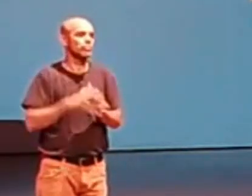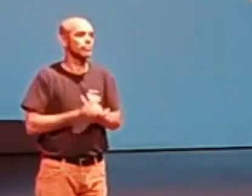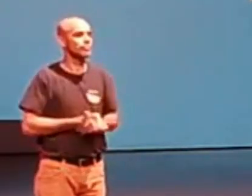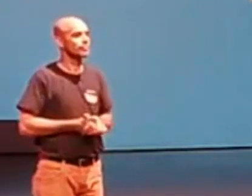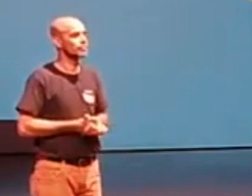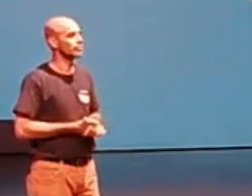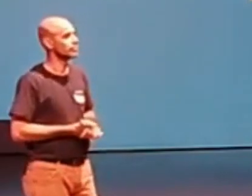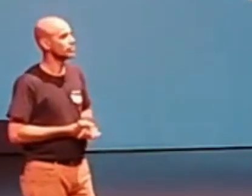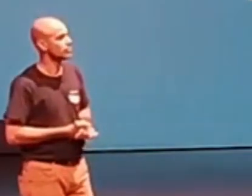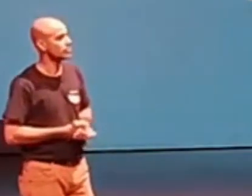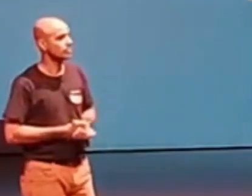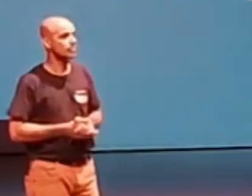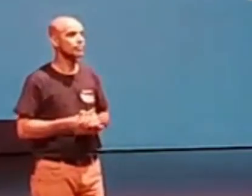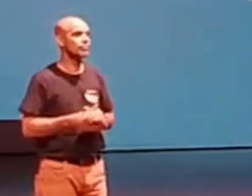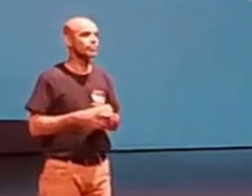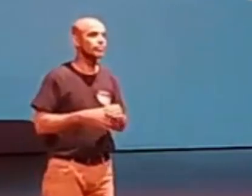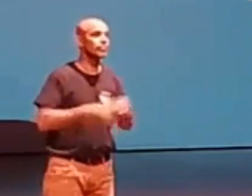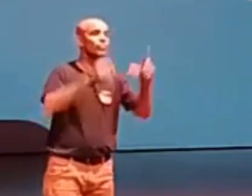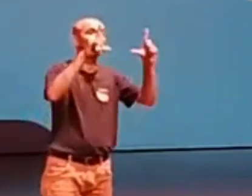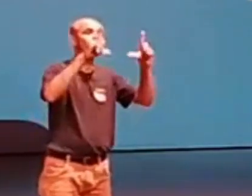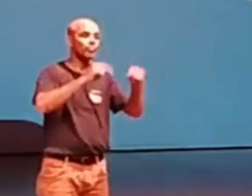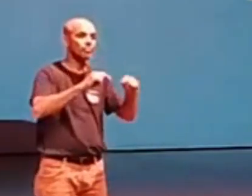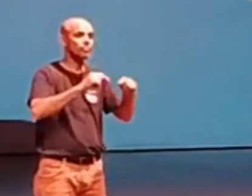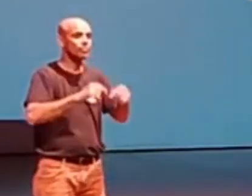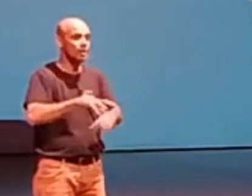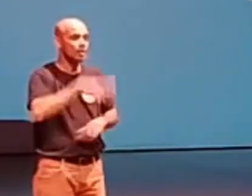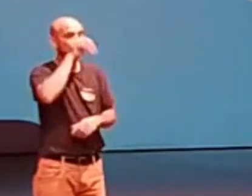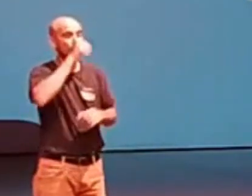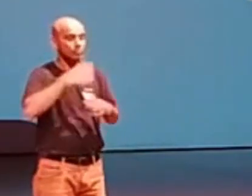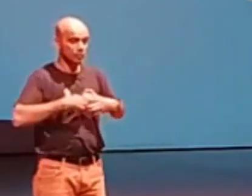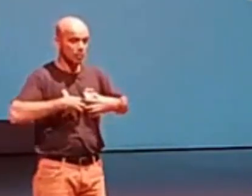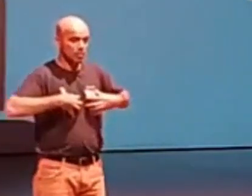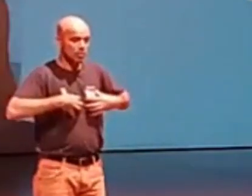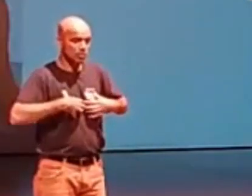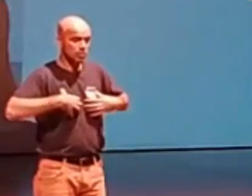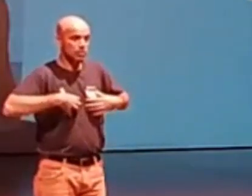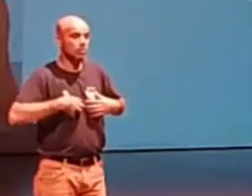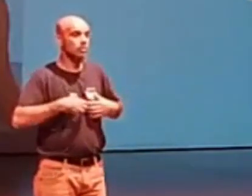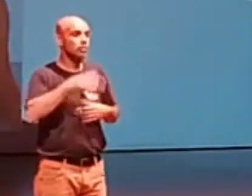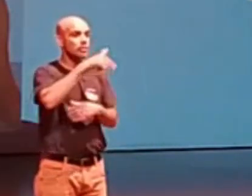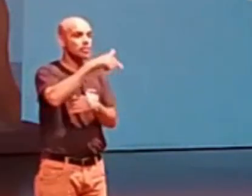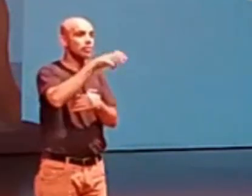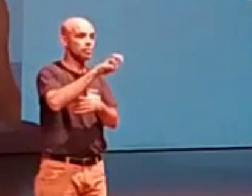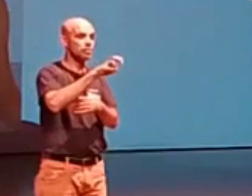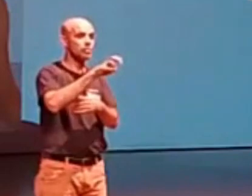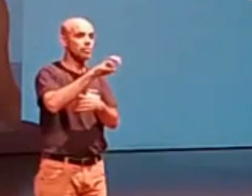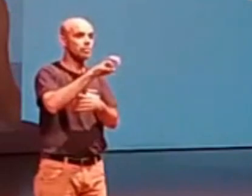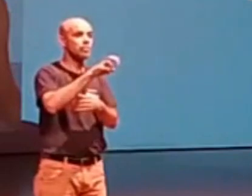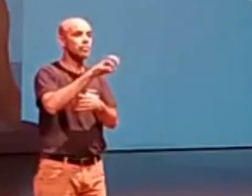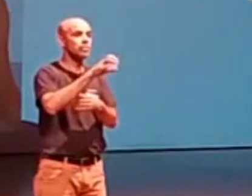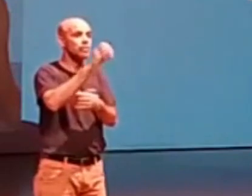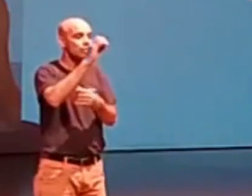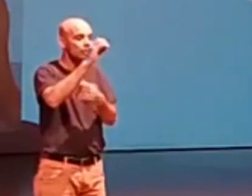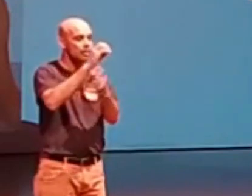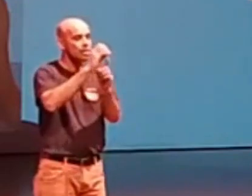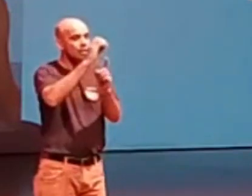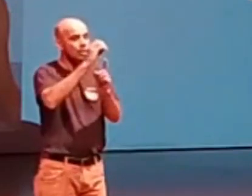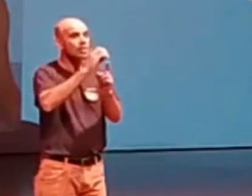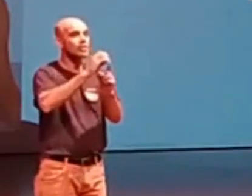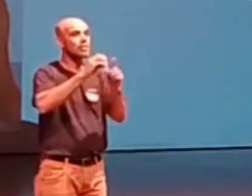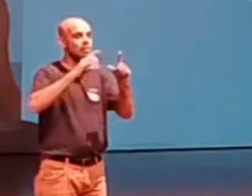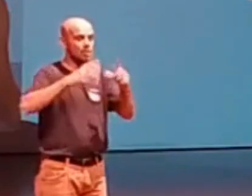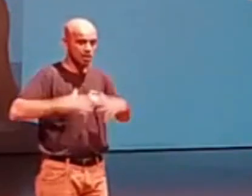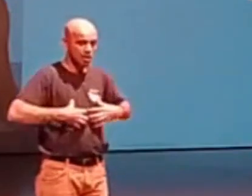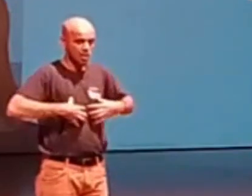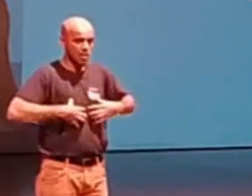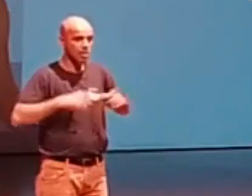Bom, e assim, a diminuição da função pulmonar. Já tem alguns estudos mostrando que em 70 a 75 graus já diminui a função pulmonar, mesmo que